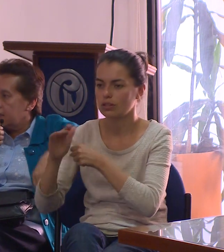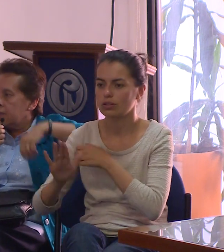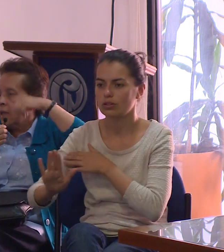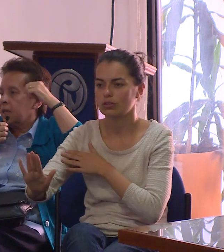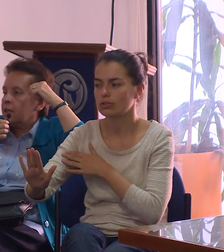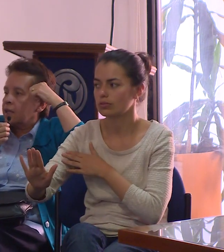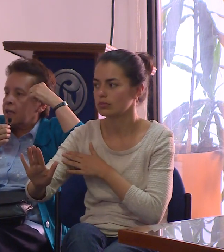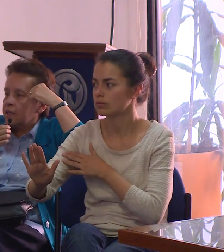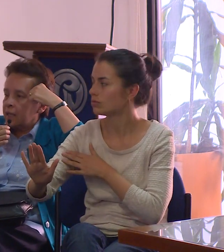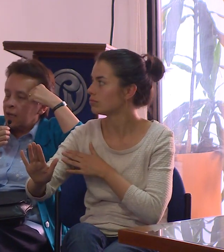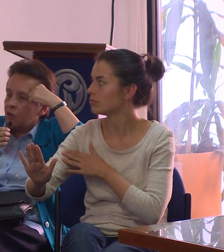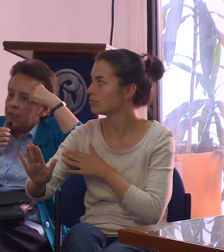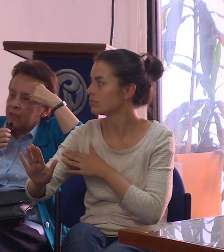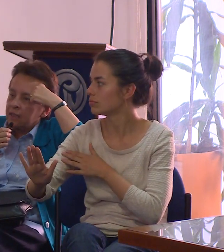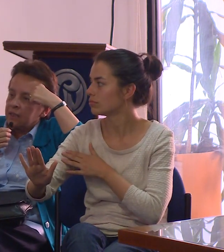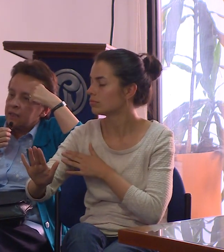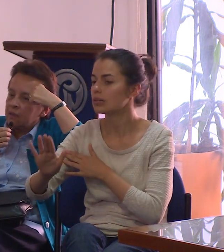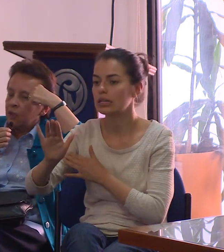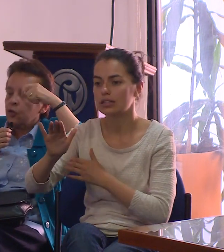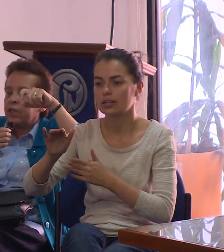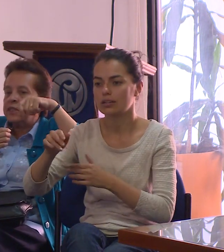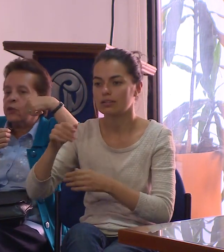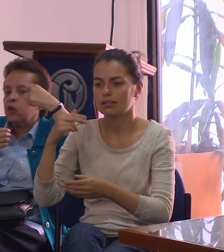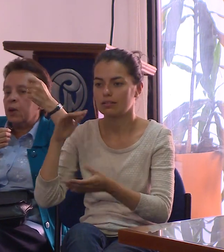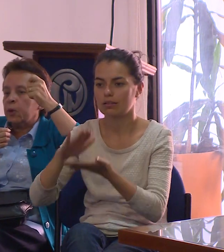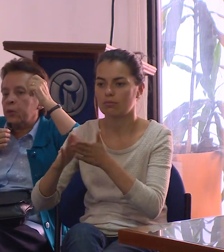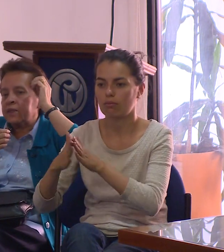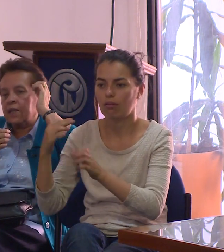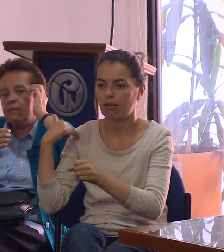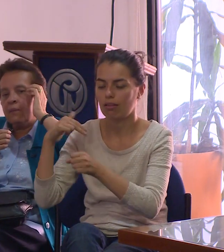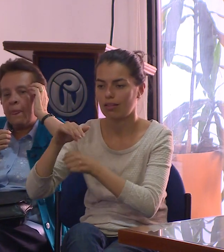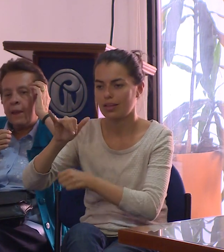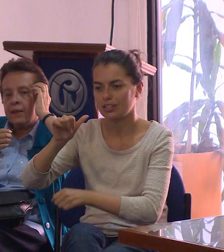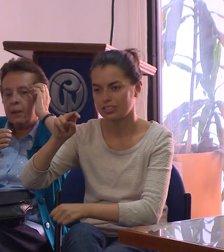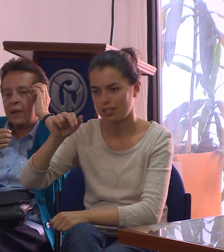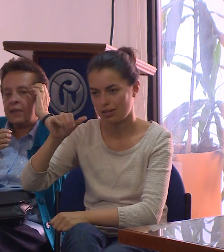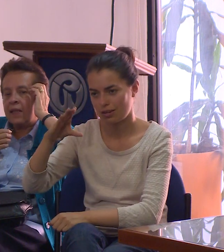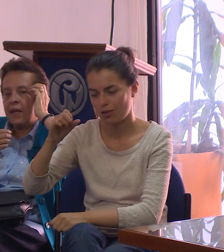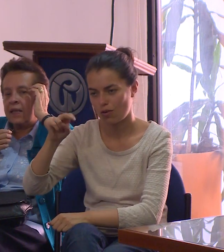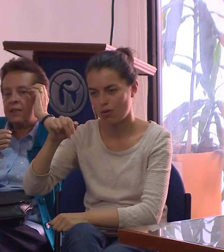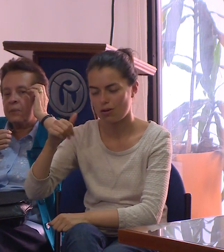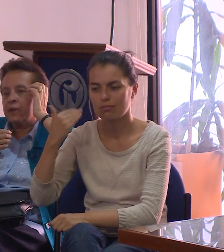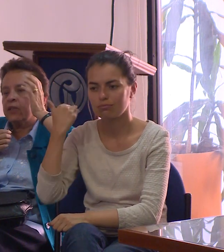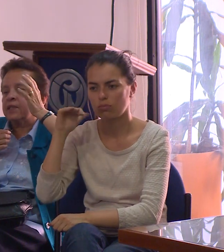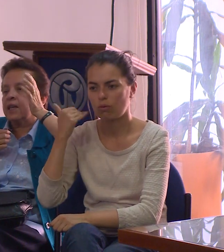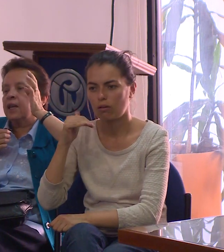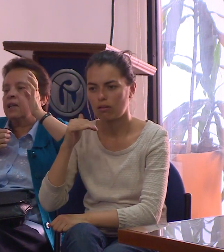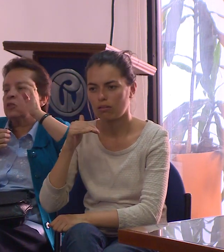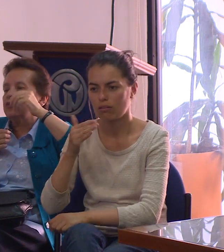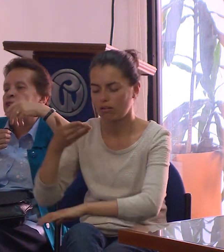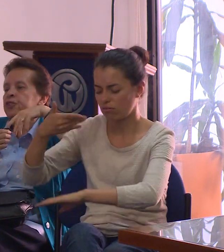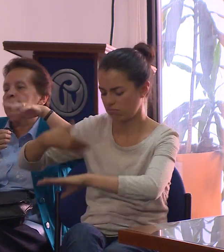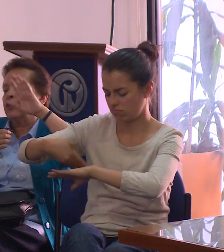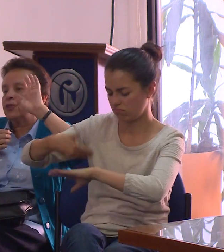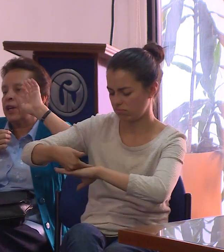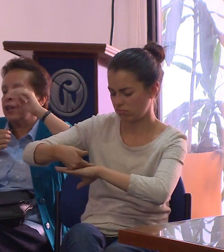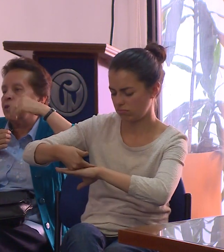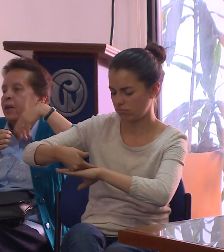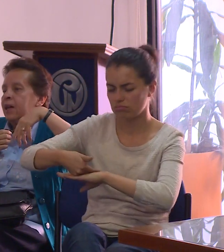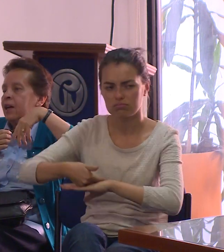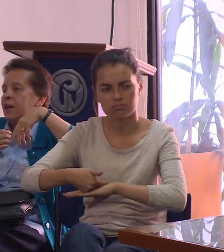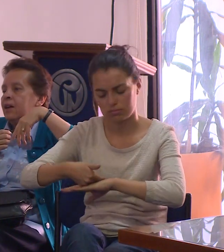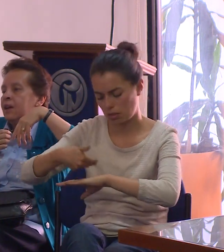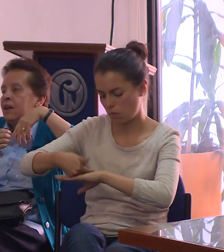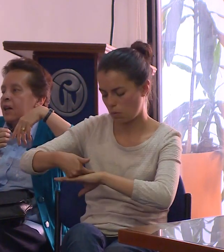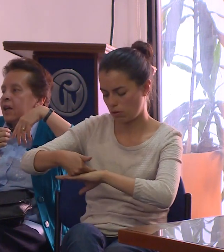es de allá, que es Yanacona, cuando recibió la propuesta de práctica allá, dice, pero y es que estos muchachos de Bogotá que